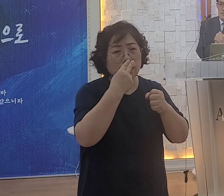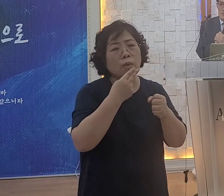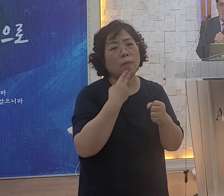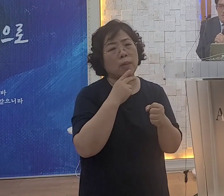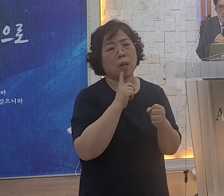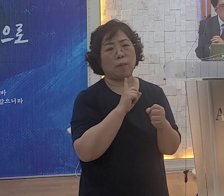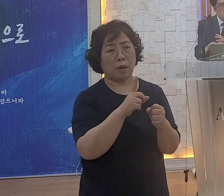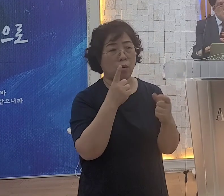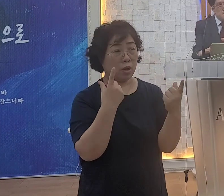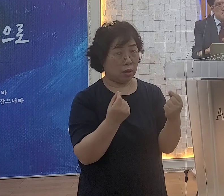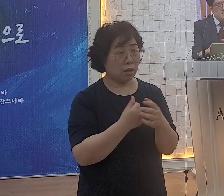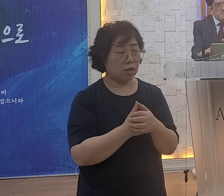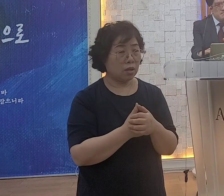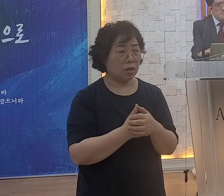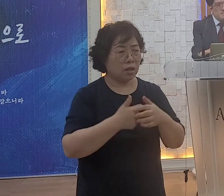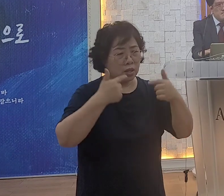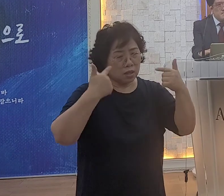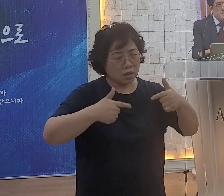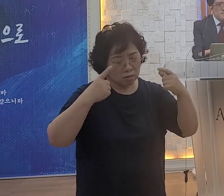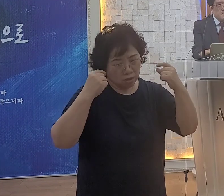근데 늘 똑같이 산다고요?